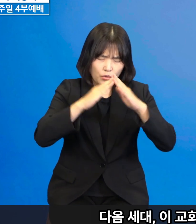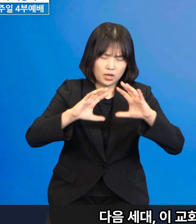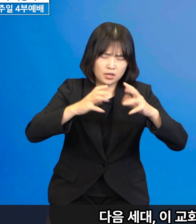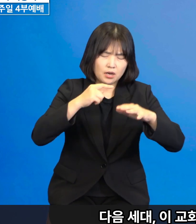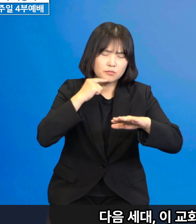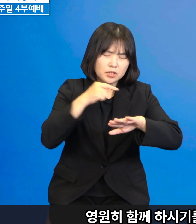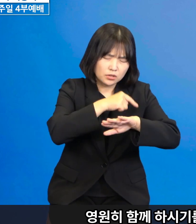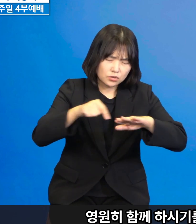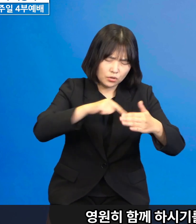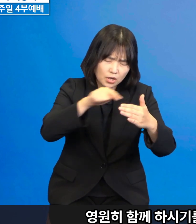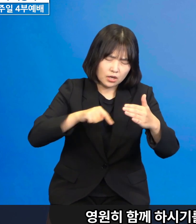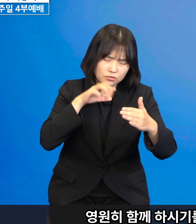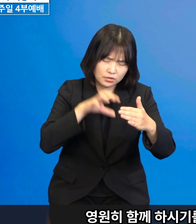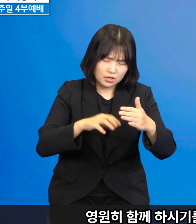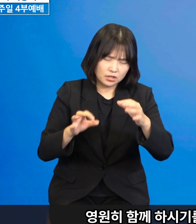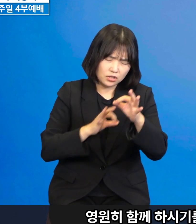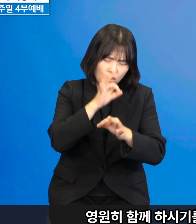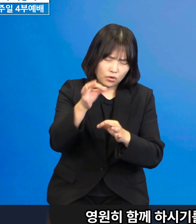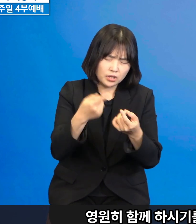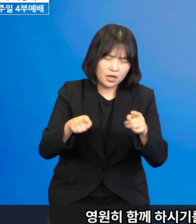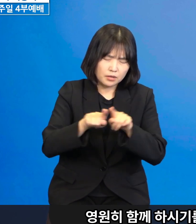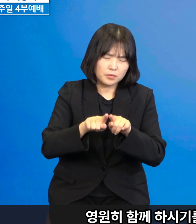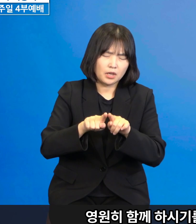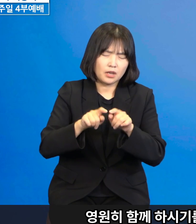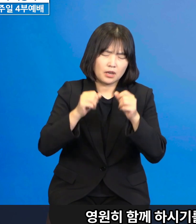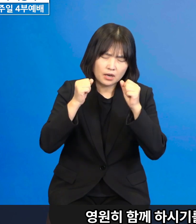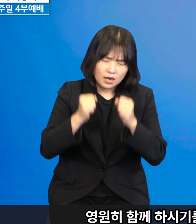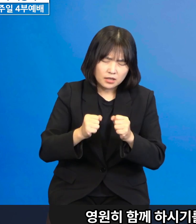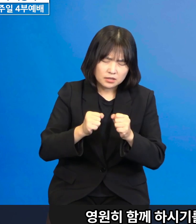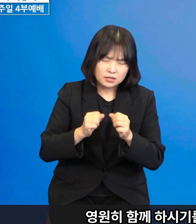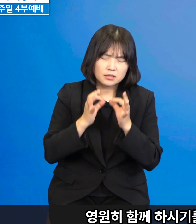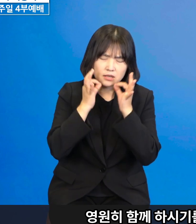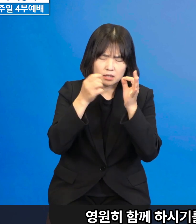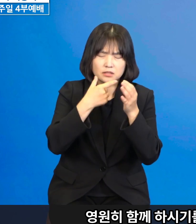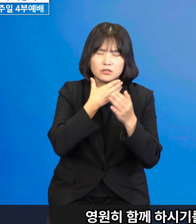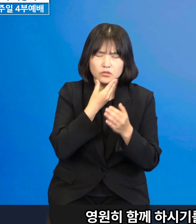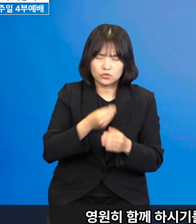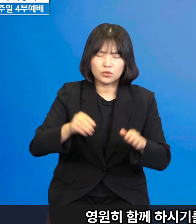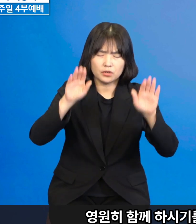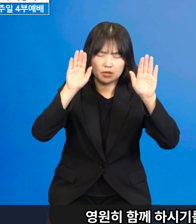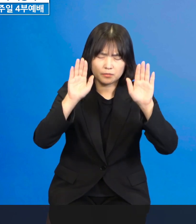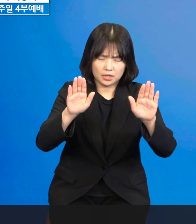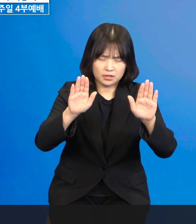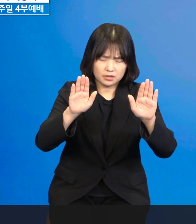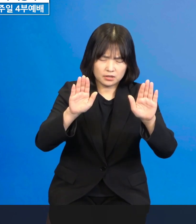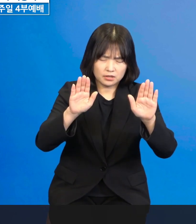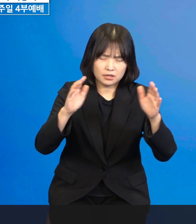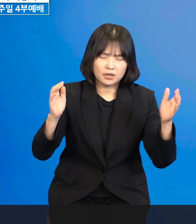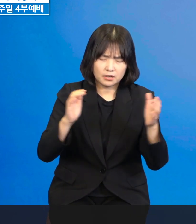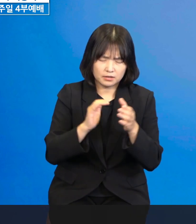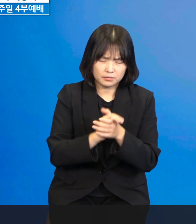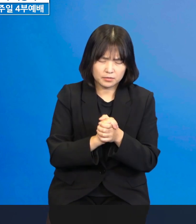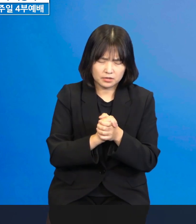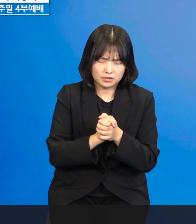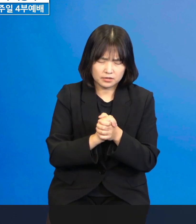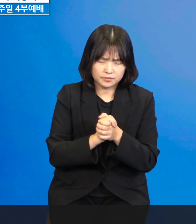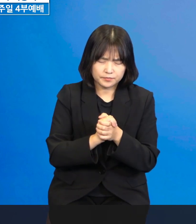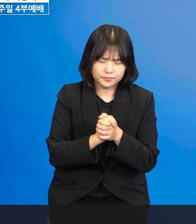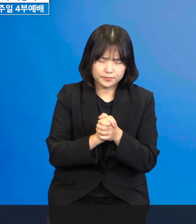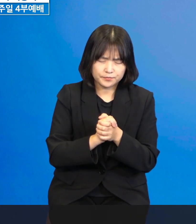나라와 민족 가운데 영원히 함께 하시기를 간절히 축원하옵나이다. 아멘.